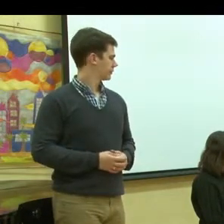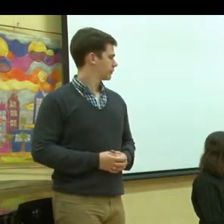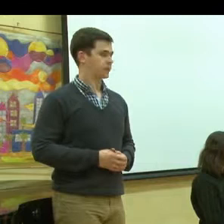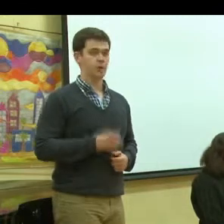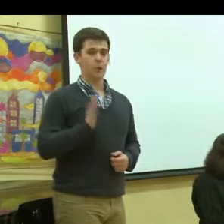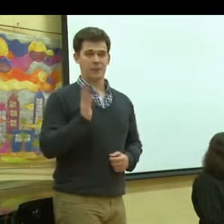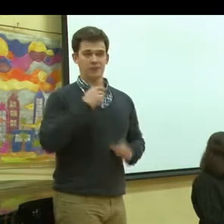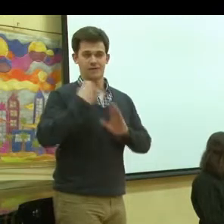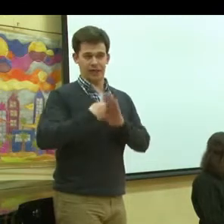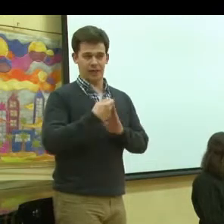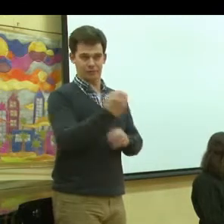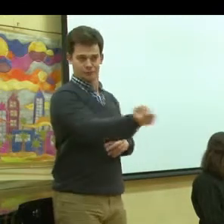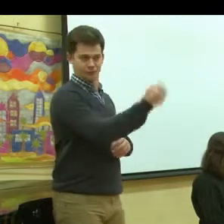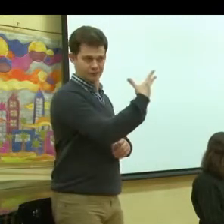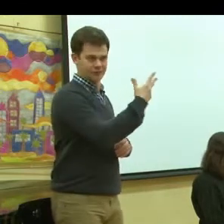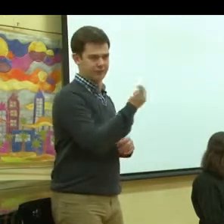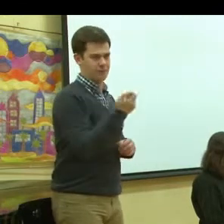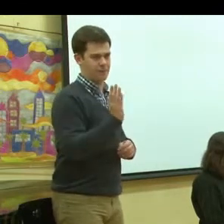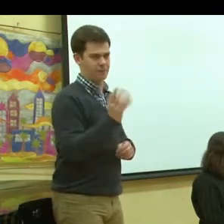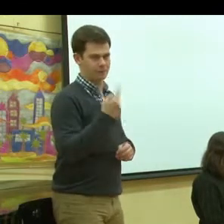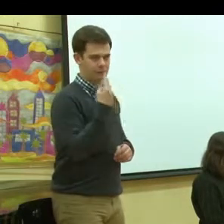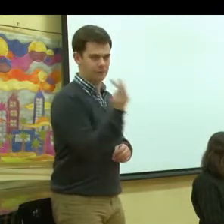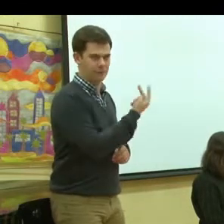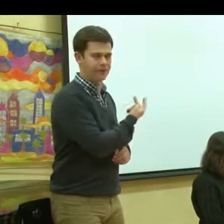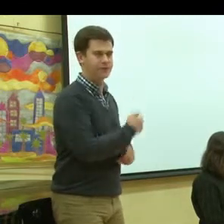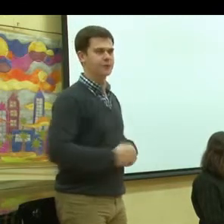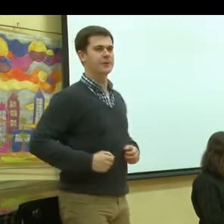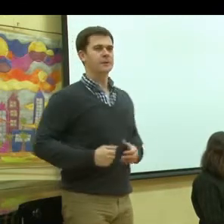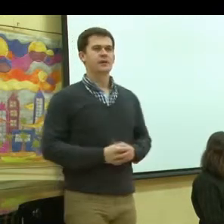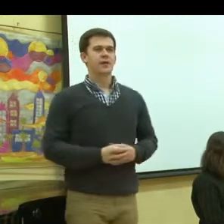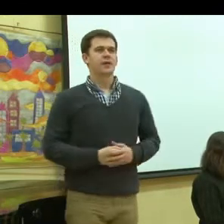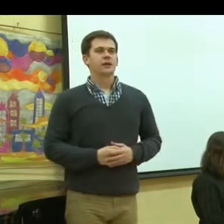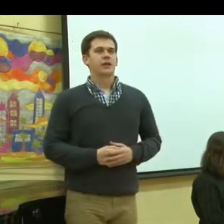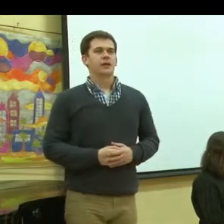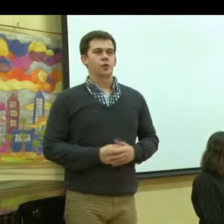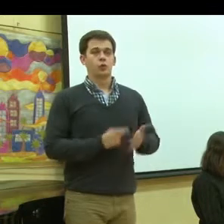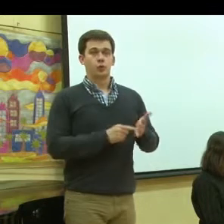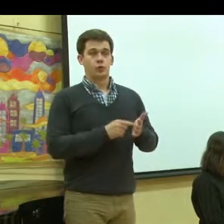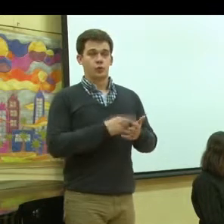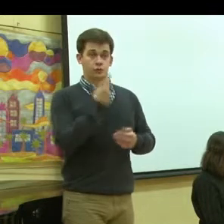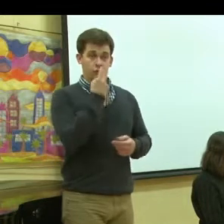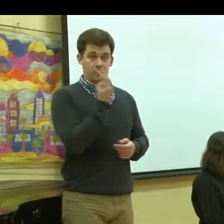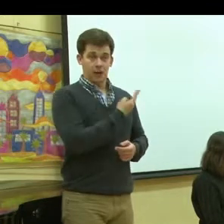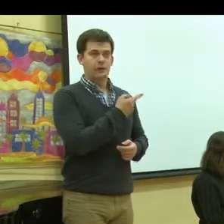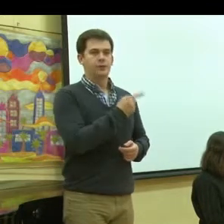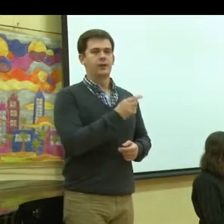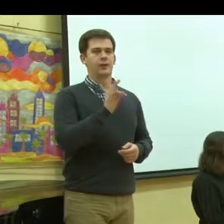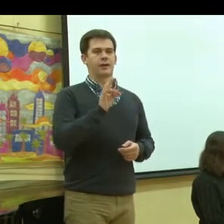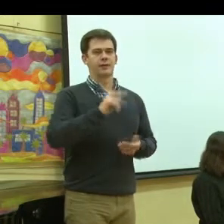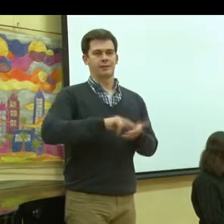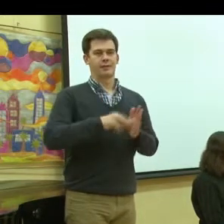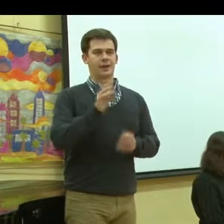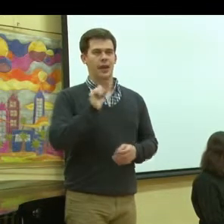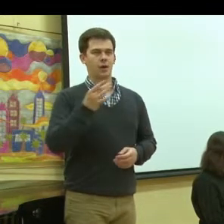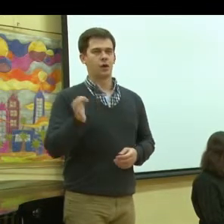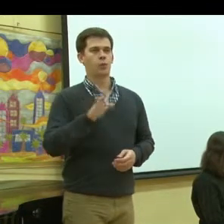tango en la calle. Które będziemy mieć później możliwość zobaczenia, tu będzie pokazane tango z Buenos Aires, tak?